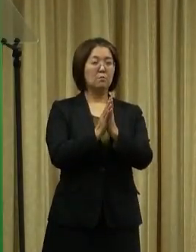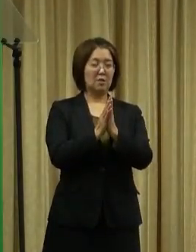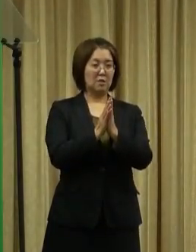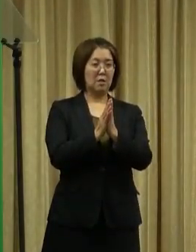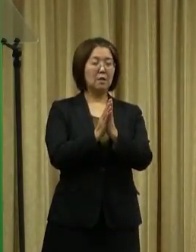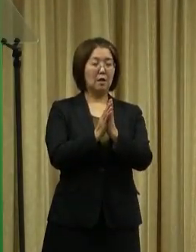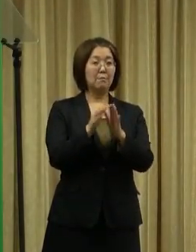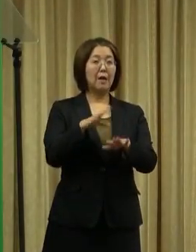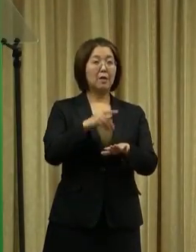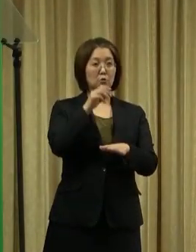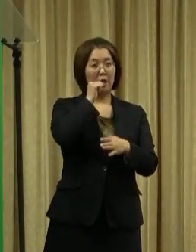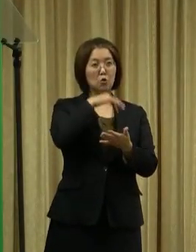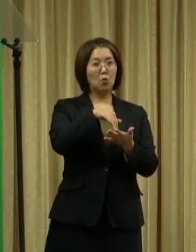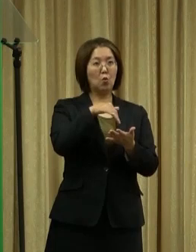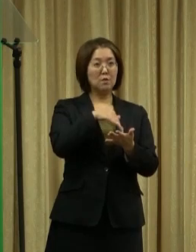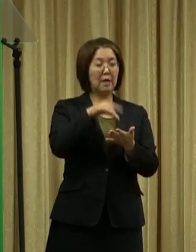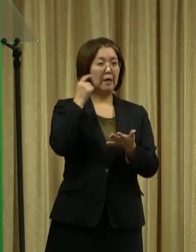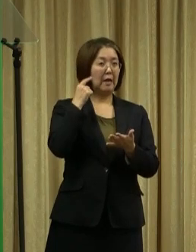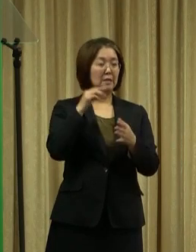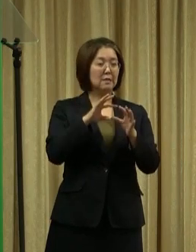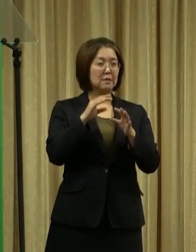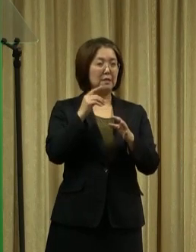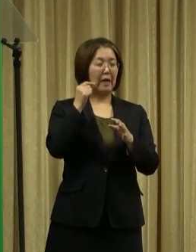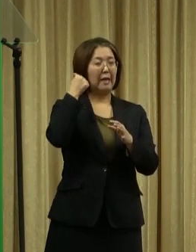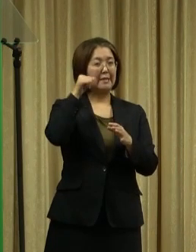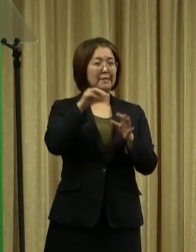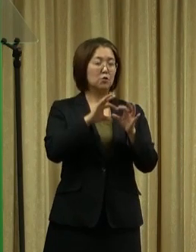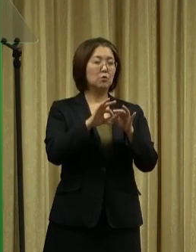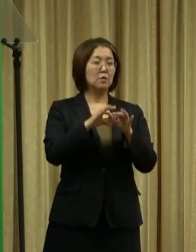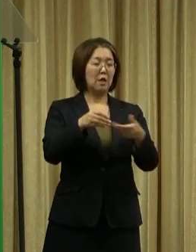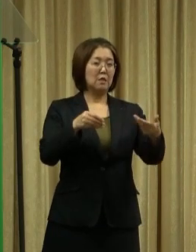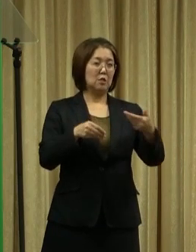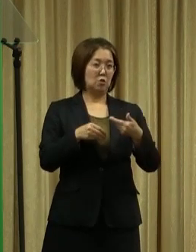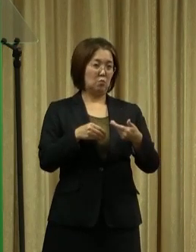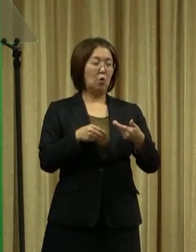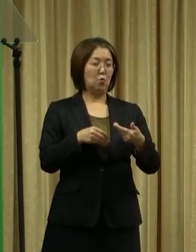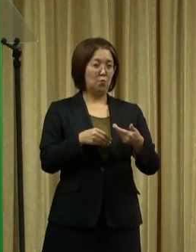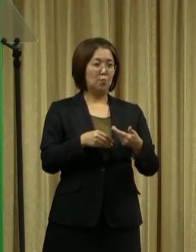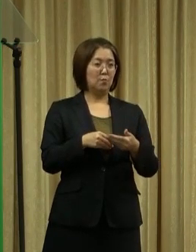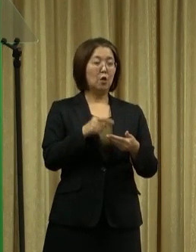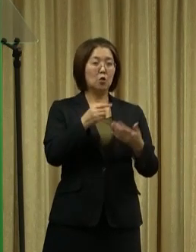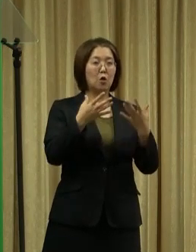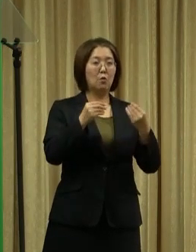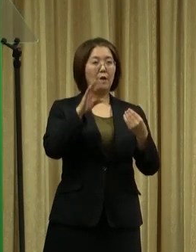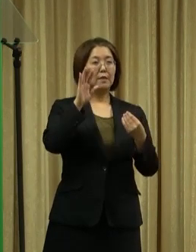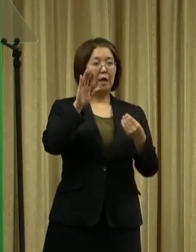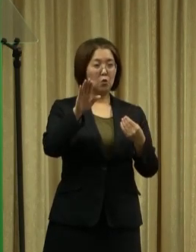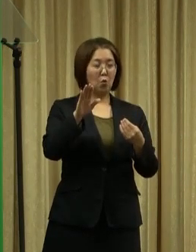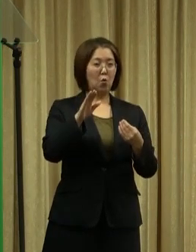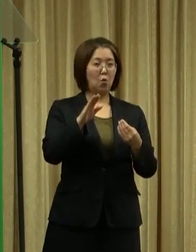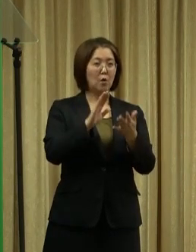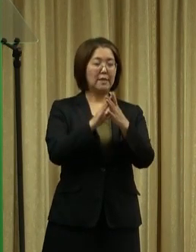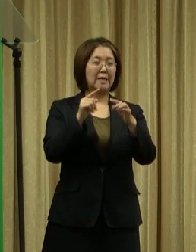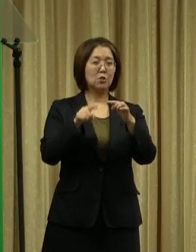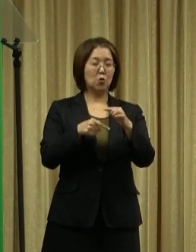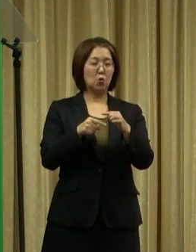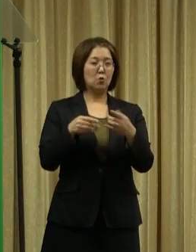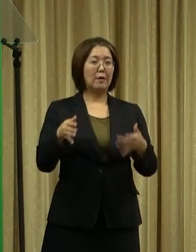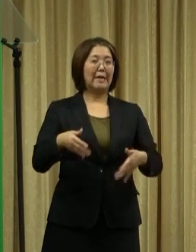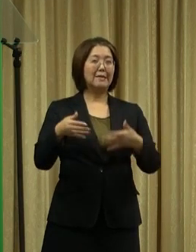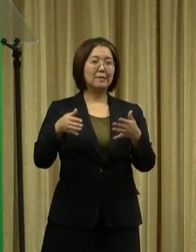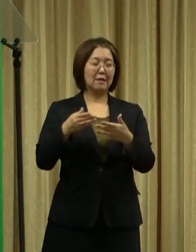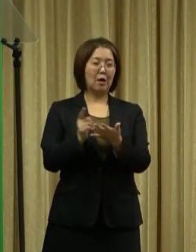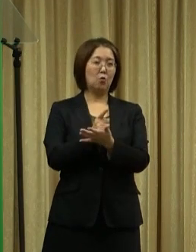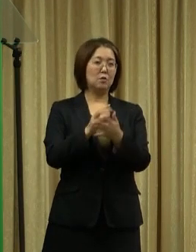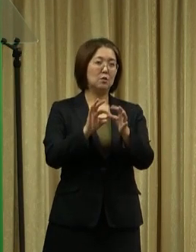ず予算案についてのご質問をお受けしたいと思います。質問一通り終わりましたら、その後県庁活性化方針等につい